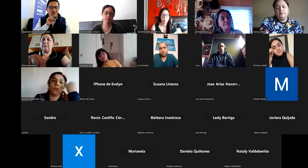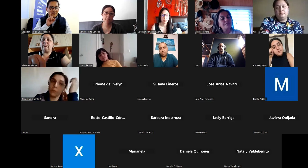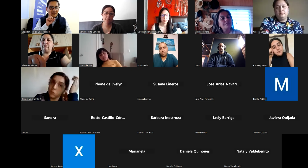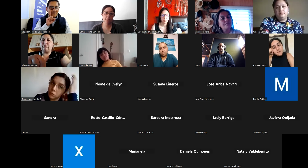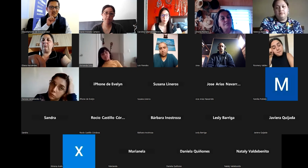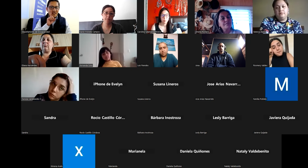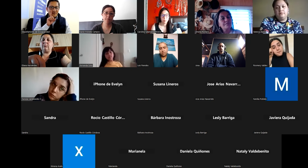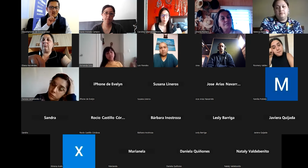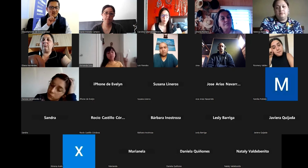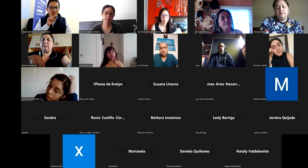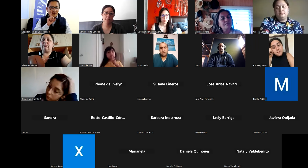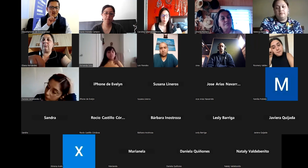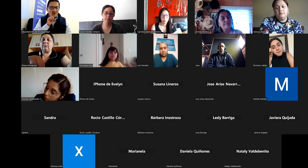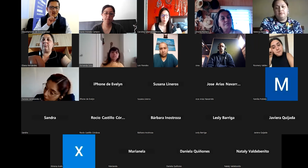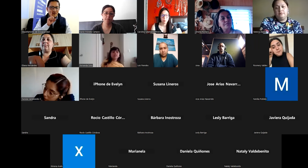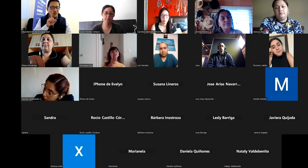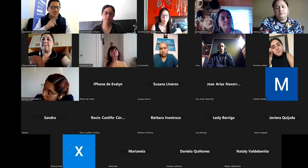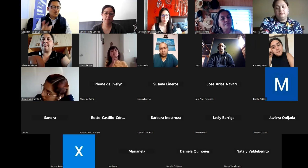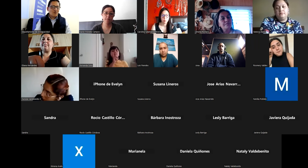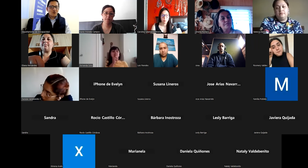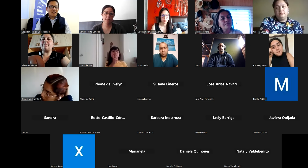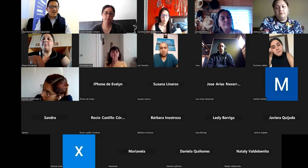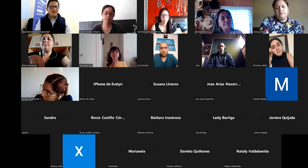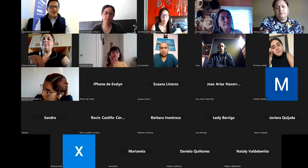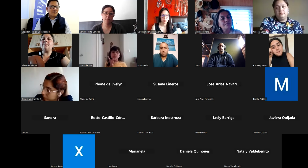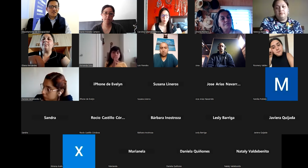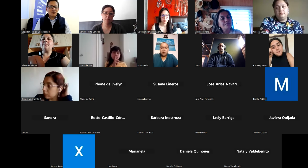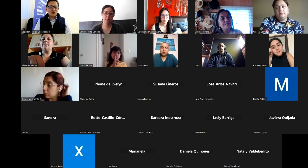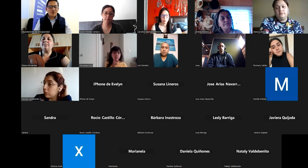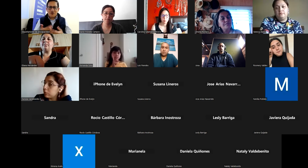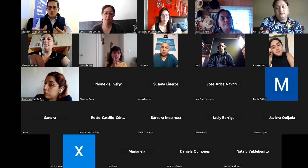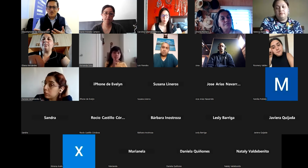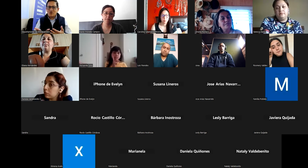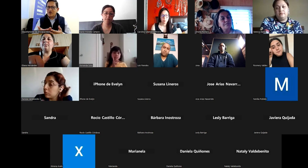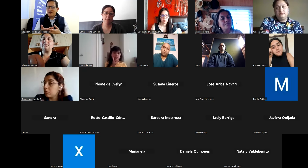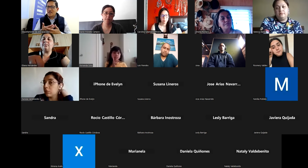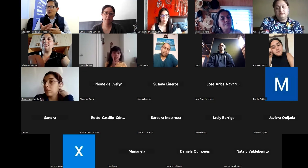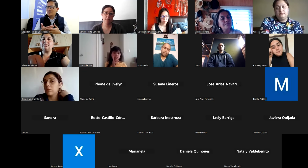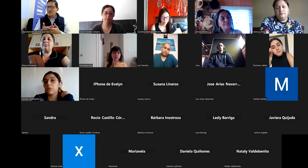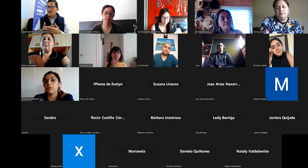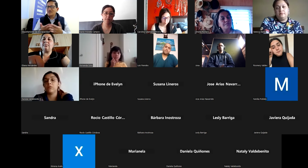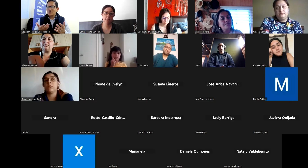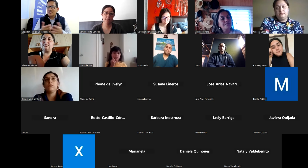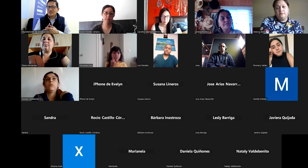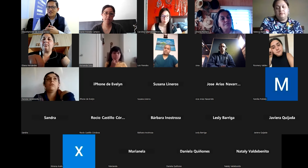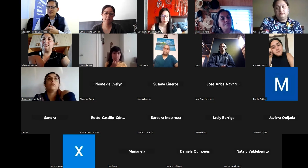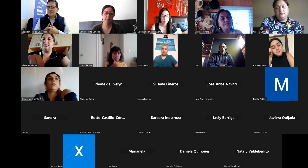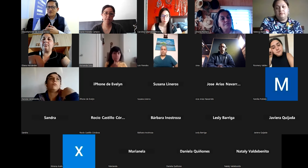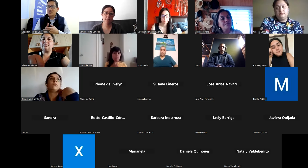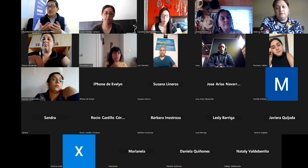el verbo tener cuando hacemos una pregunta hay verbos que nosotros en español lo usamos pero en lengua de señas a veces son innecesarios e